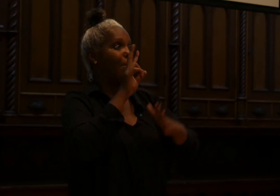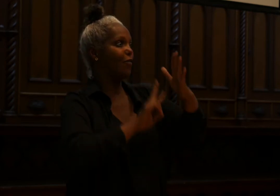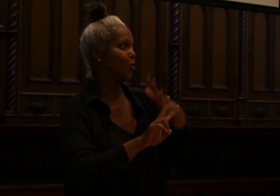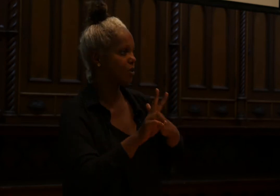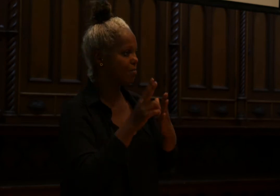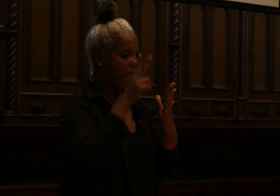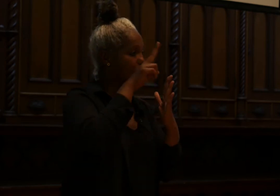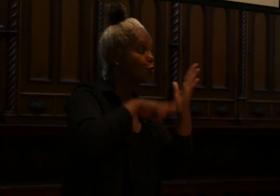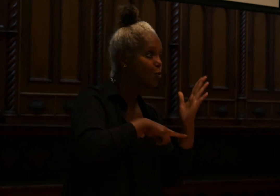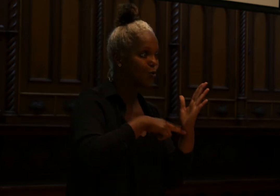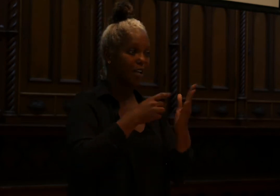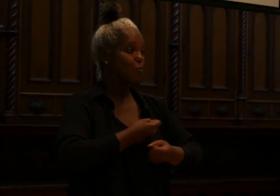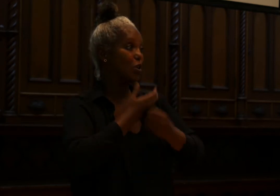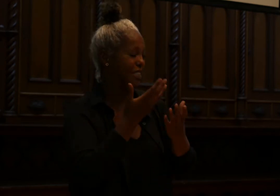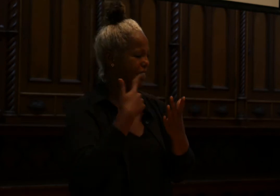Donc,